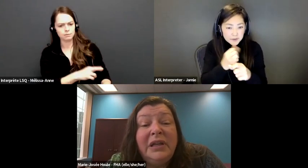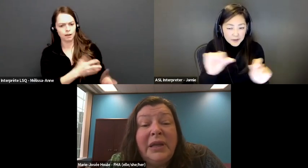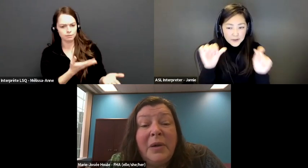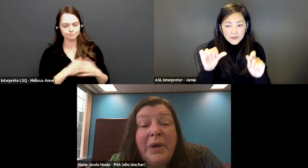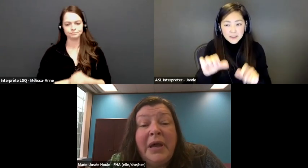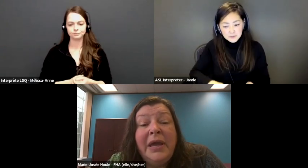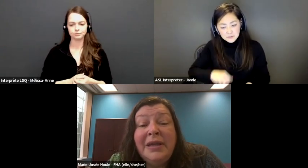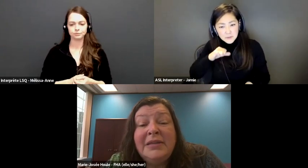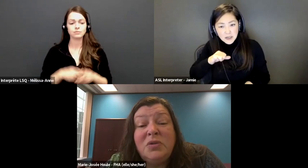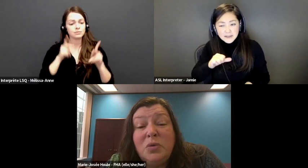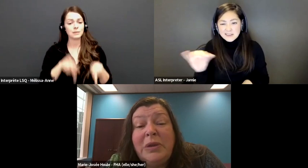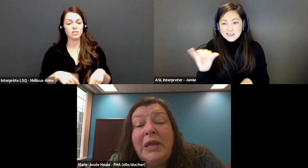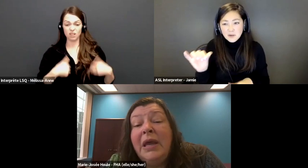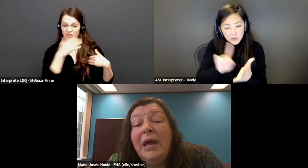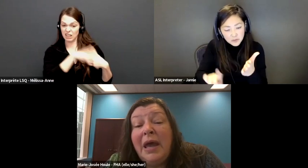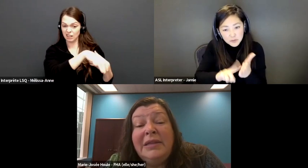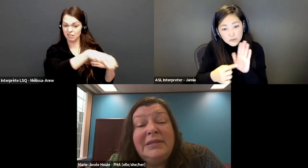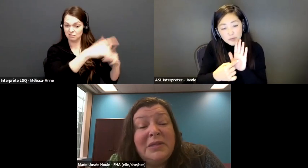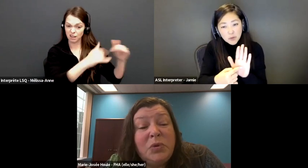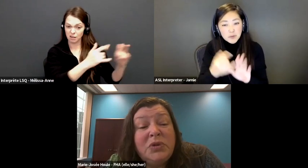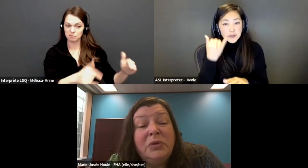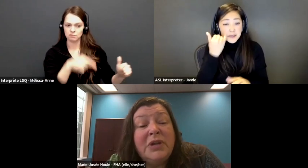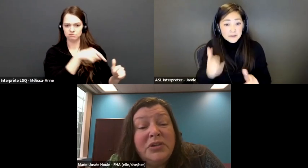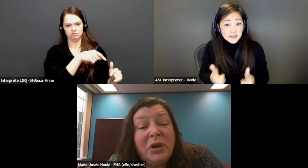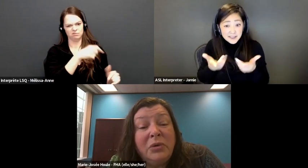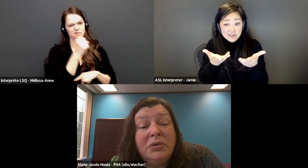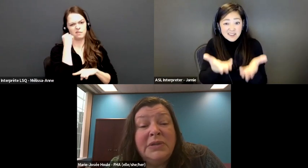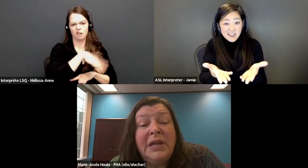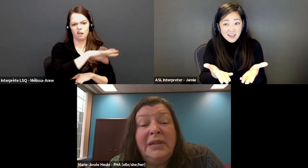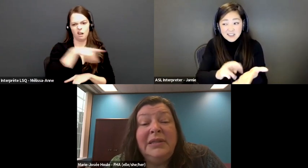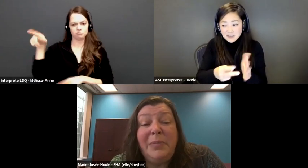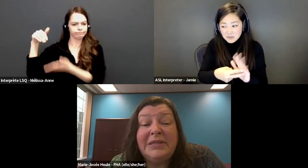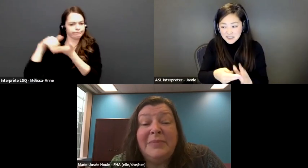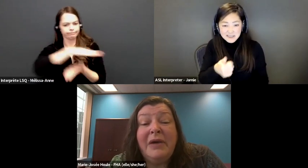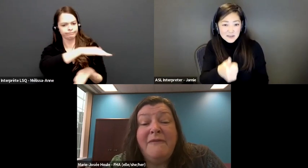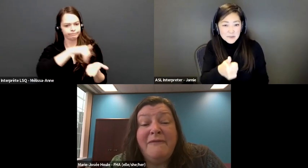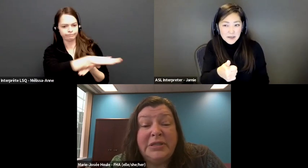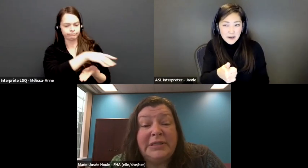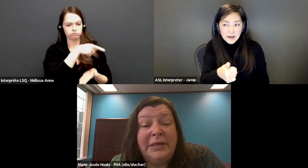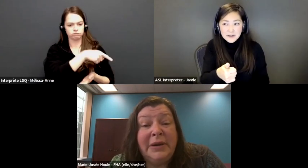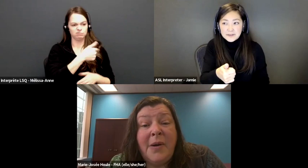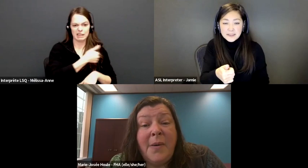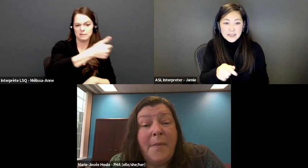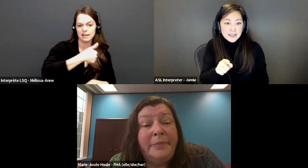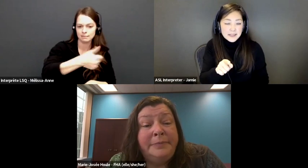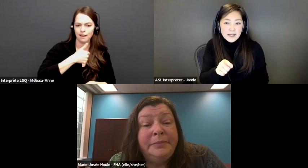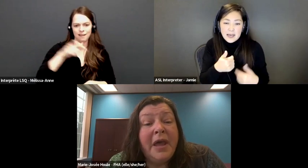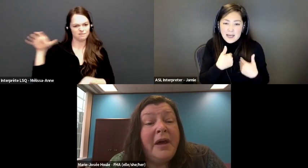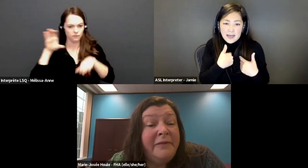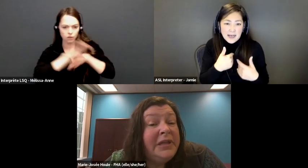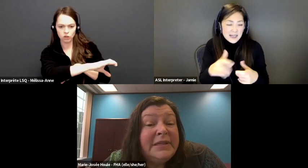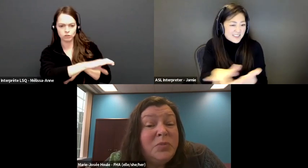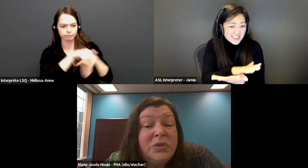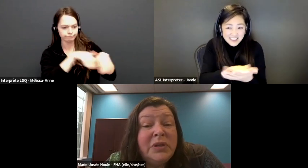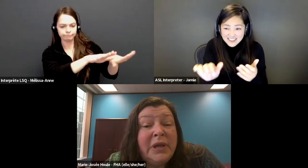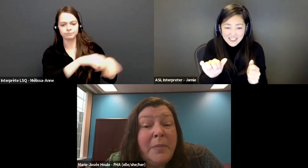vivant dans les campements étaient soumises à des expulsions dangereuses et à des déplacements forcés. En